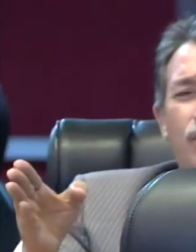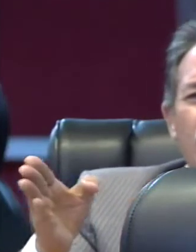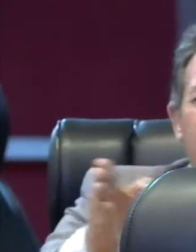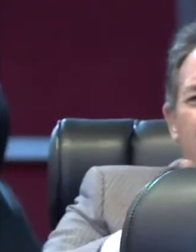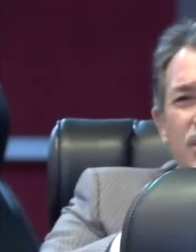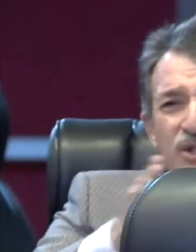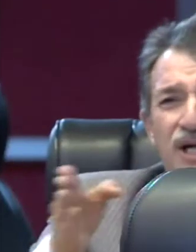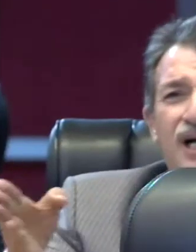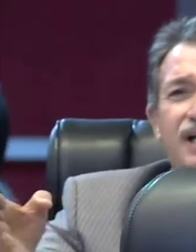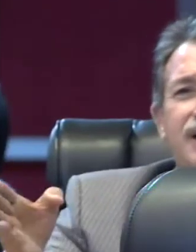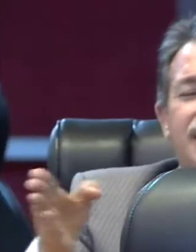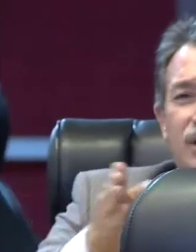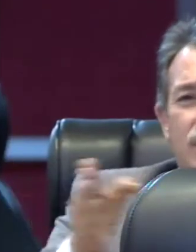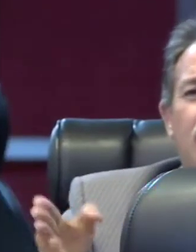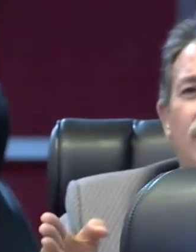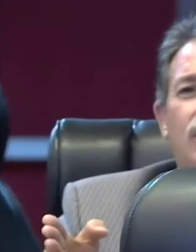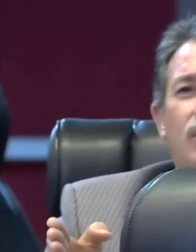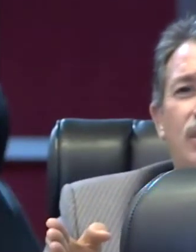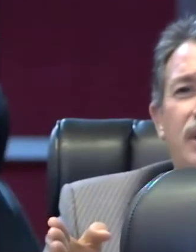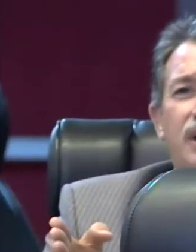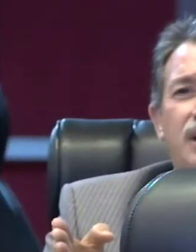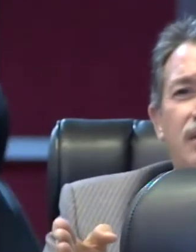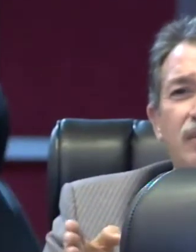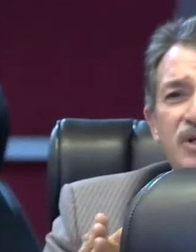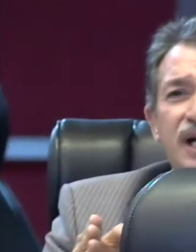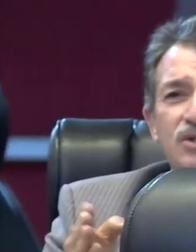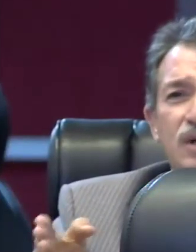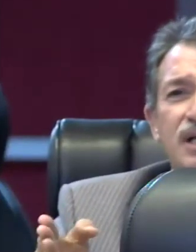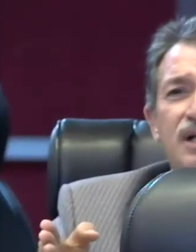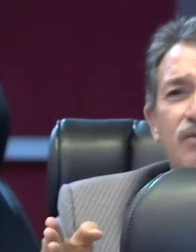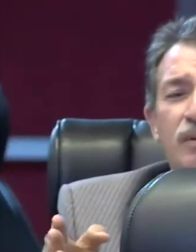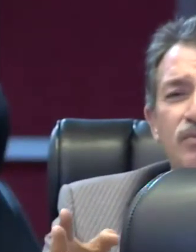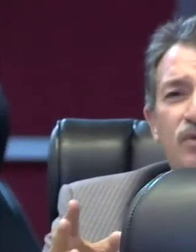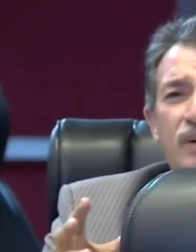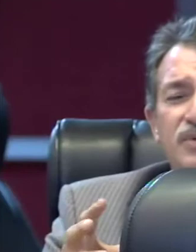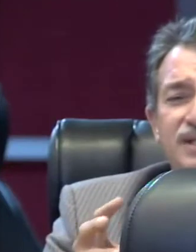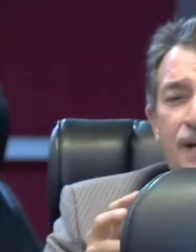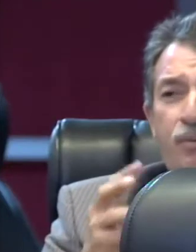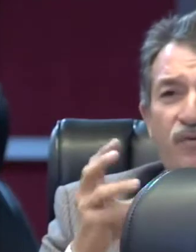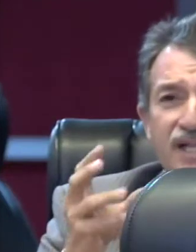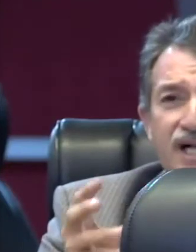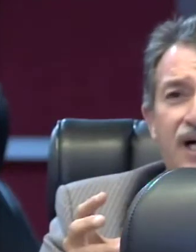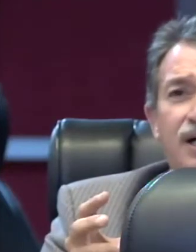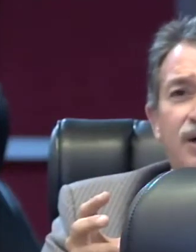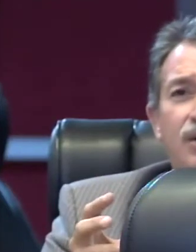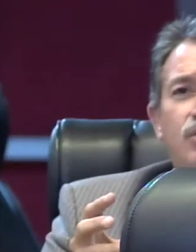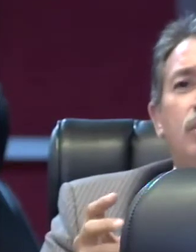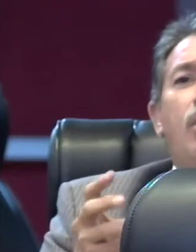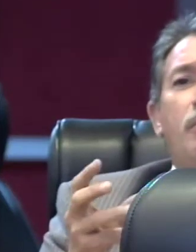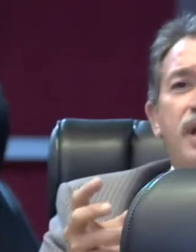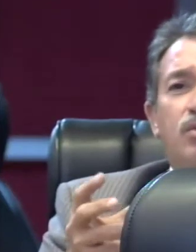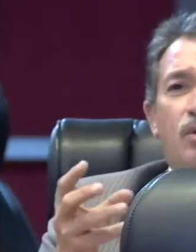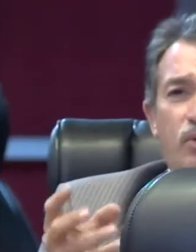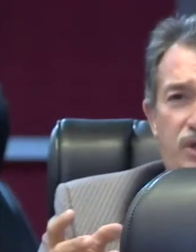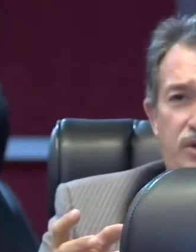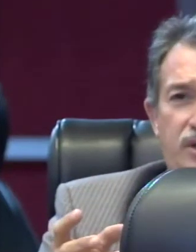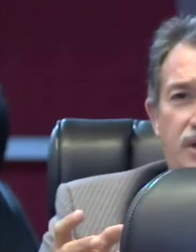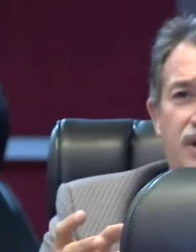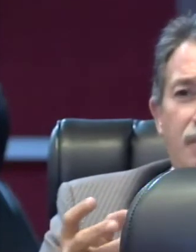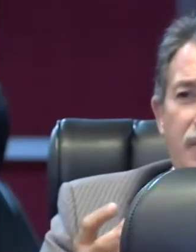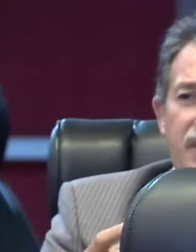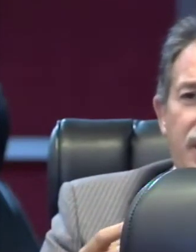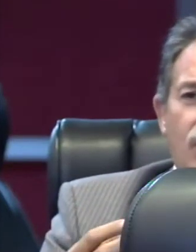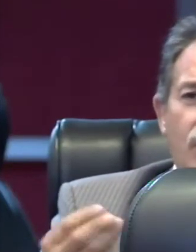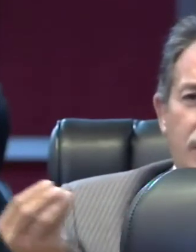questão política partidária dessa questão, né? Vamos tirar disso aí, não vamos se aproveitar de um momento como